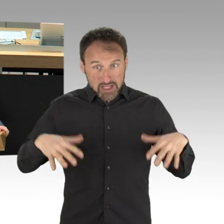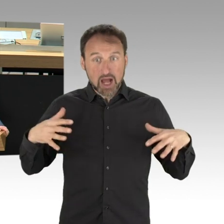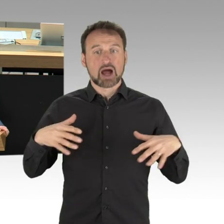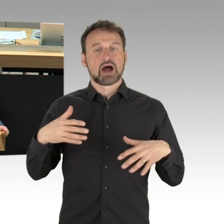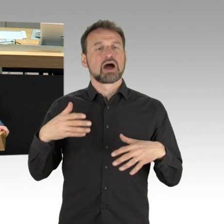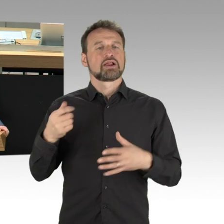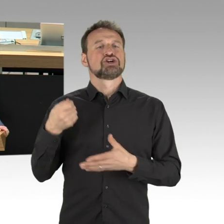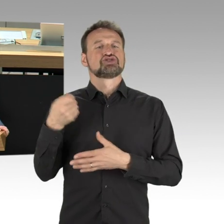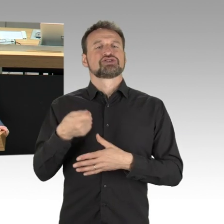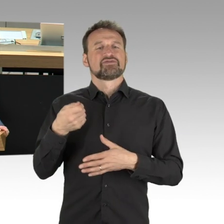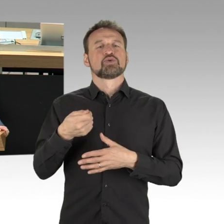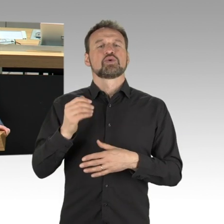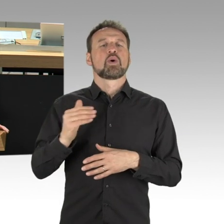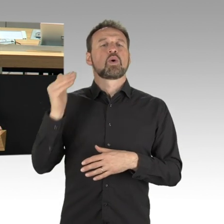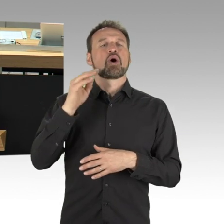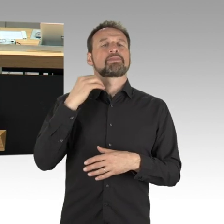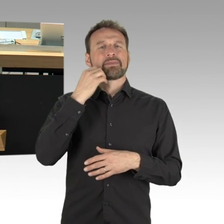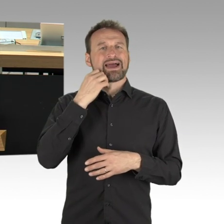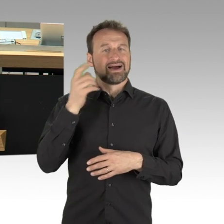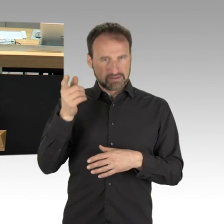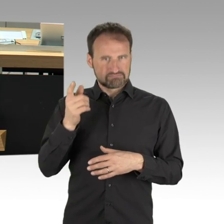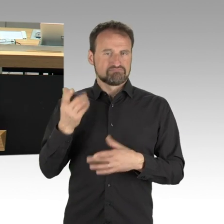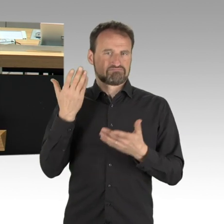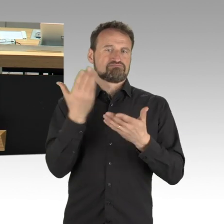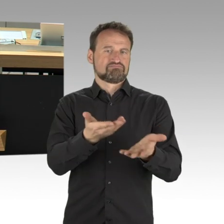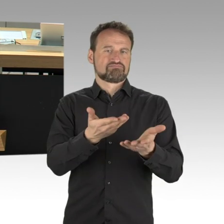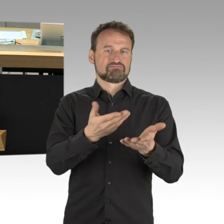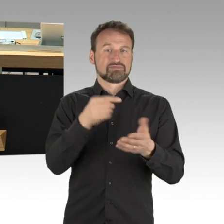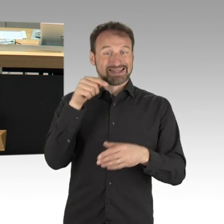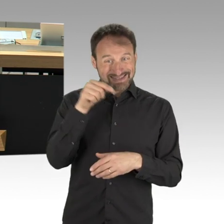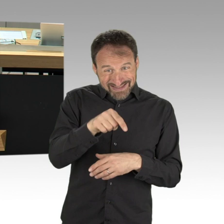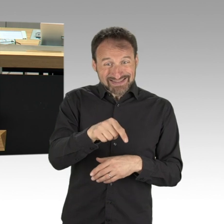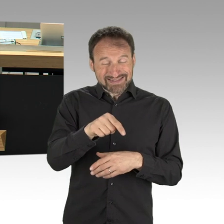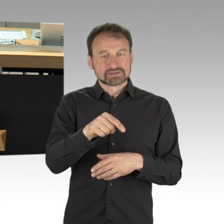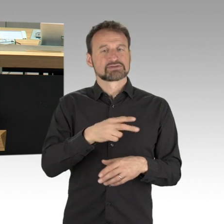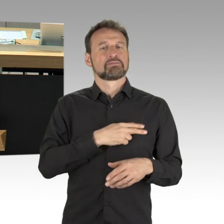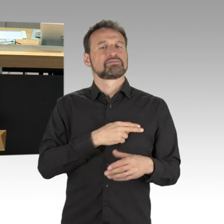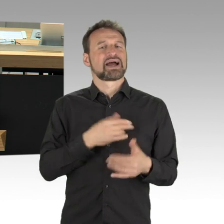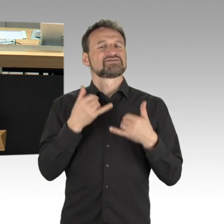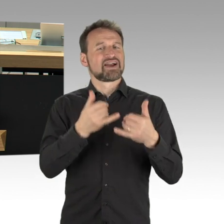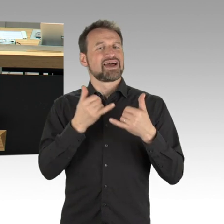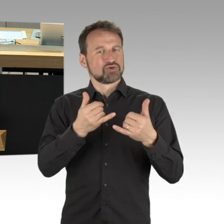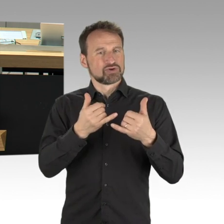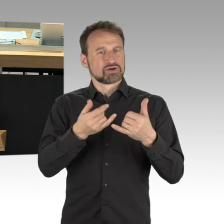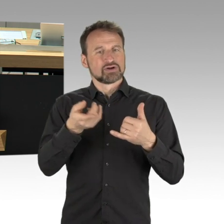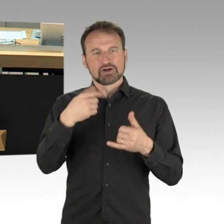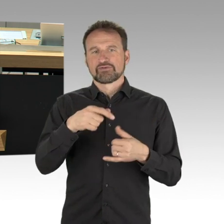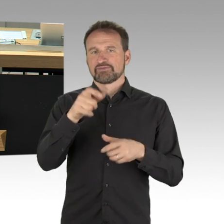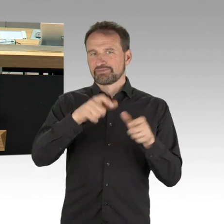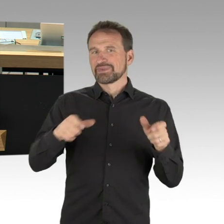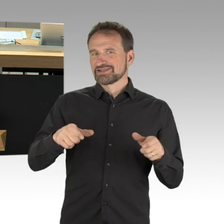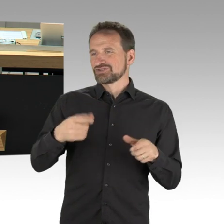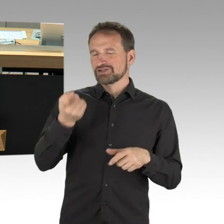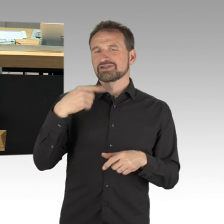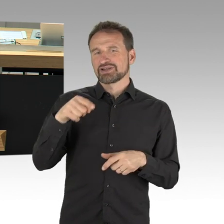Award erleben können, wo Menschen aus der Zivilgesellschaft eben diese dunkelsten Stunden aufarbeiten, aber